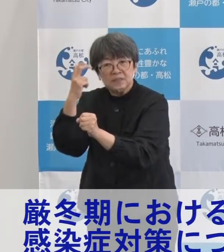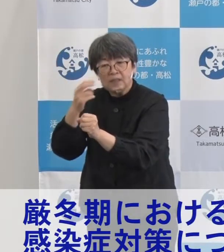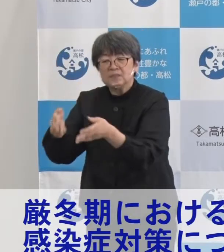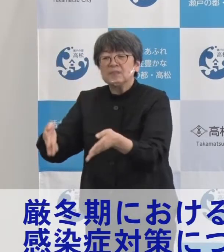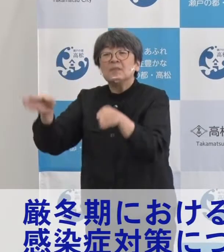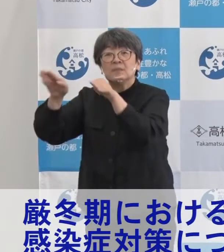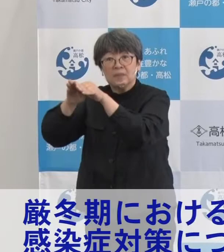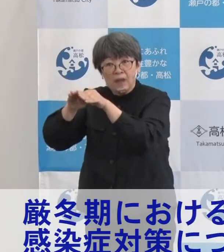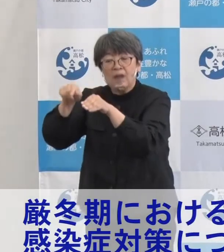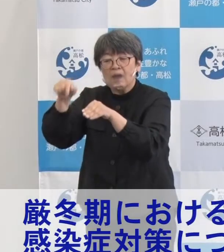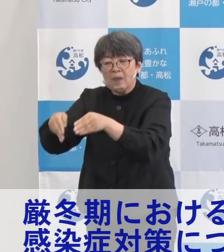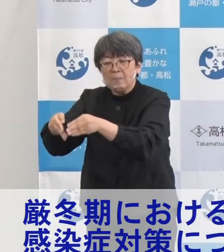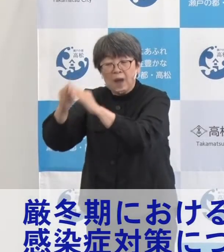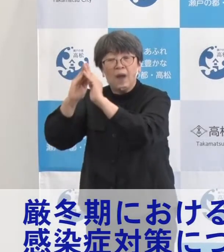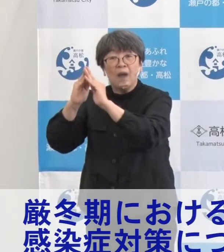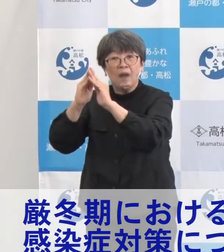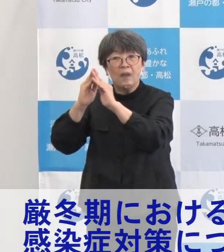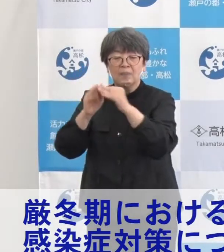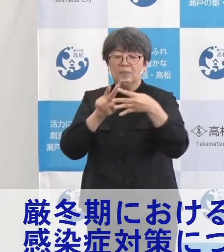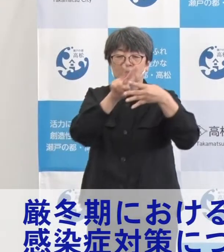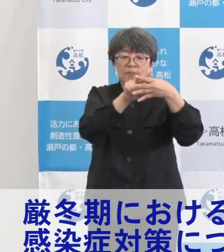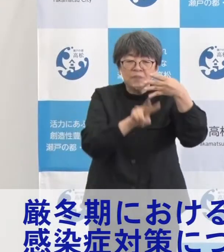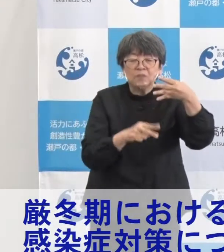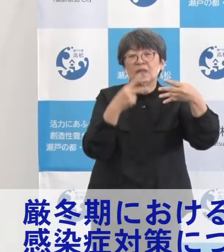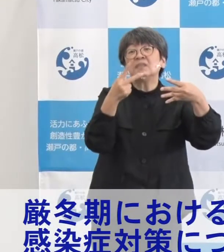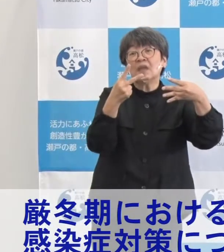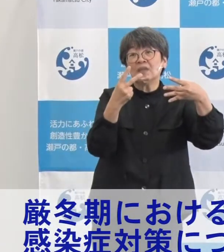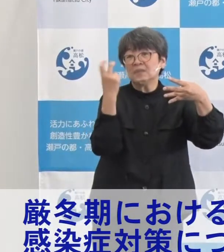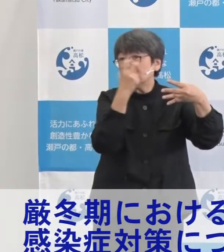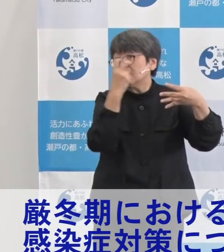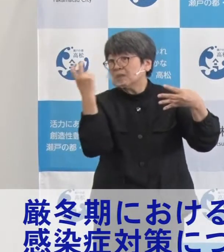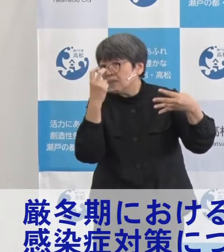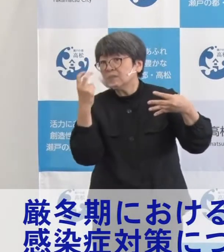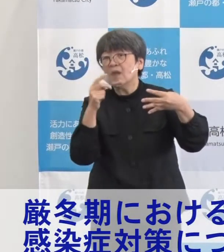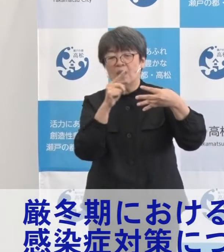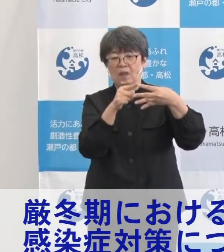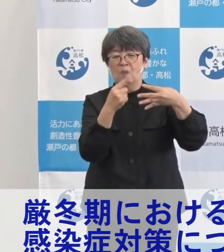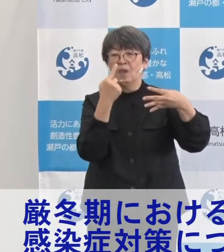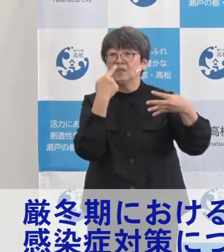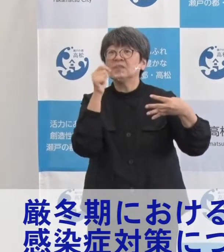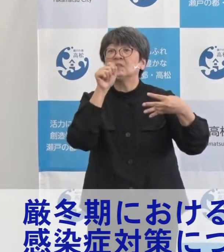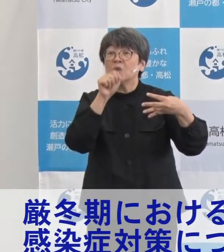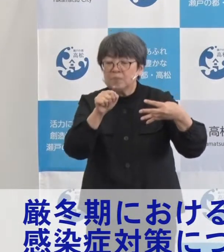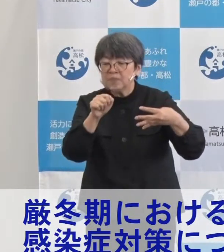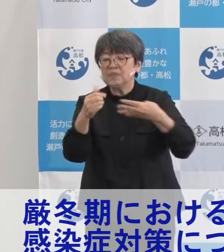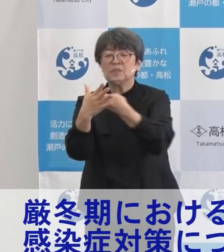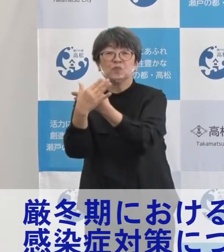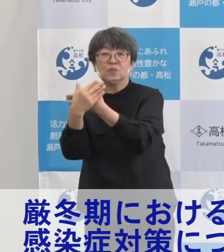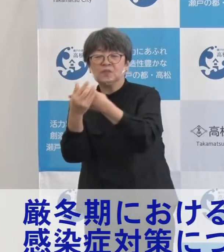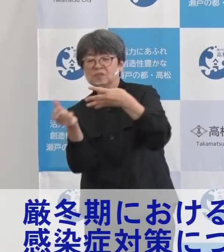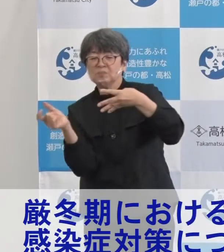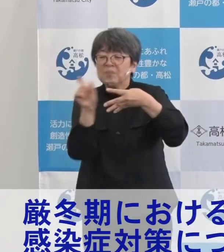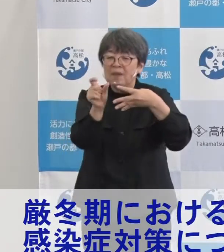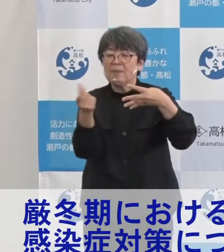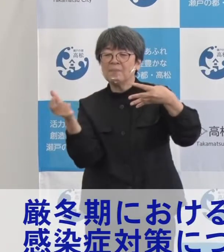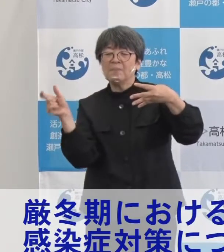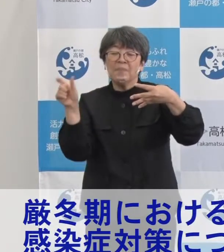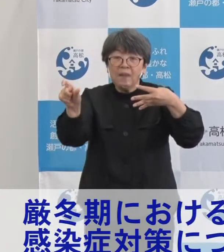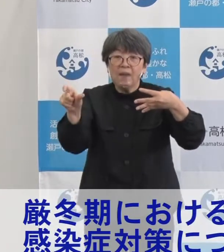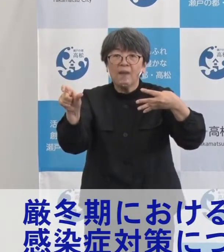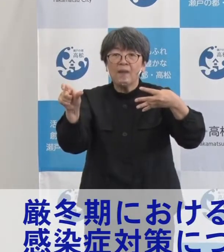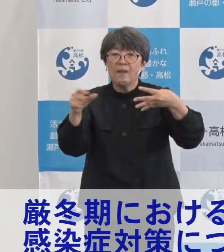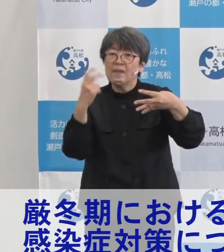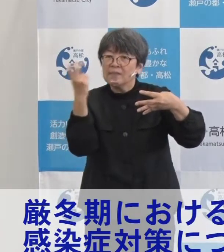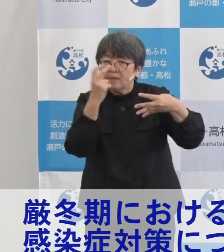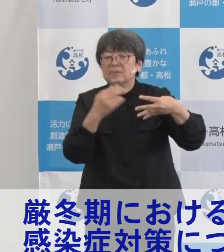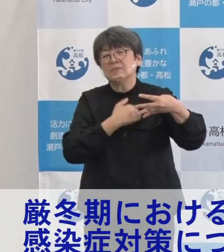それまでの平日に回の検査に加えましてて日曜日や祝日にも検査ができる体制とし